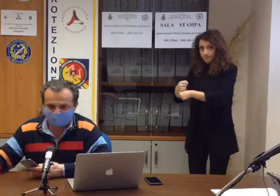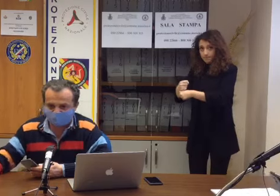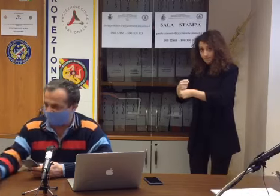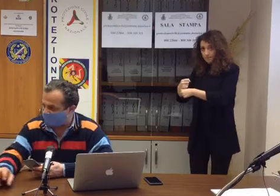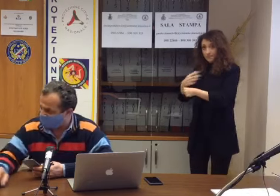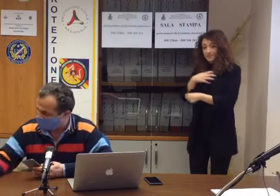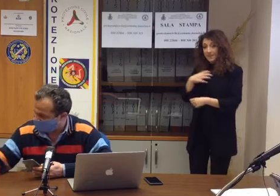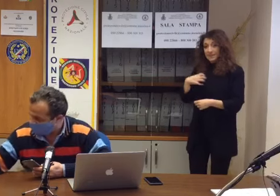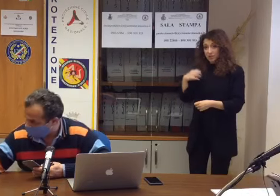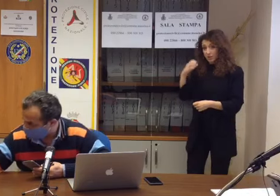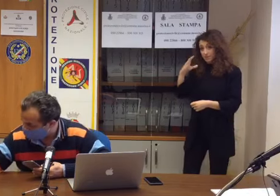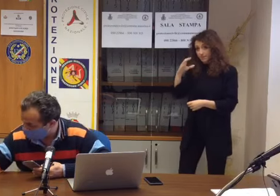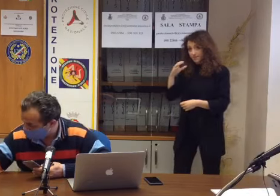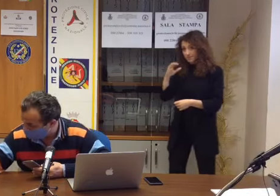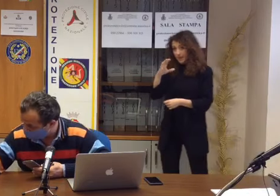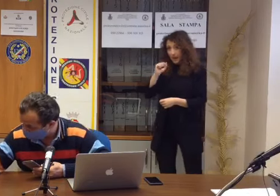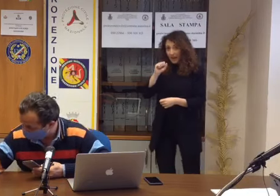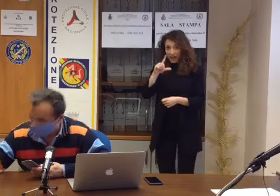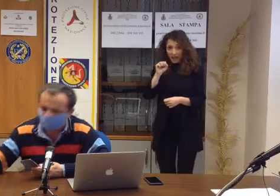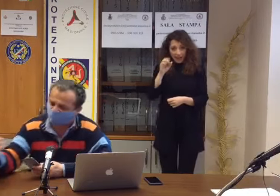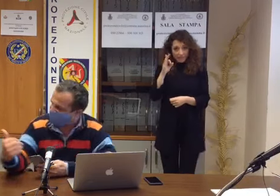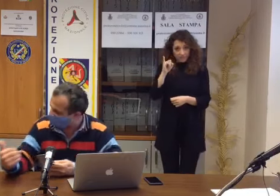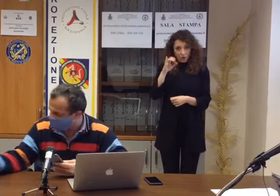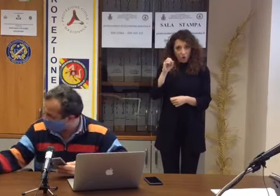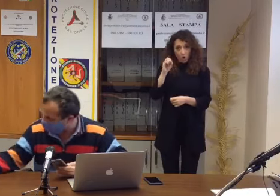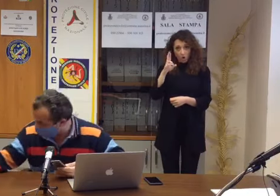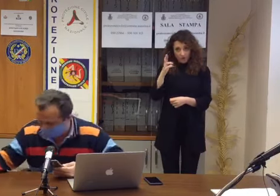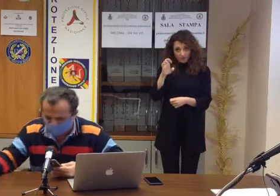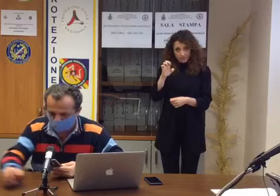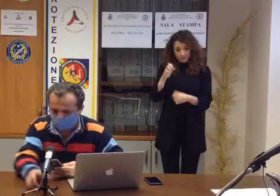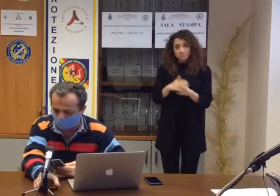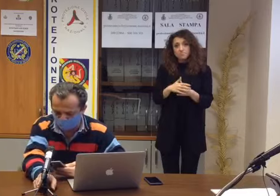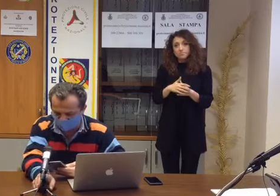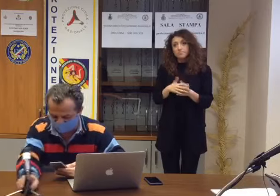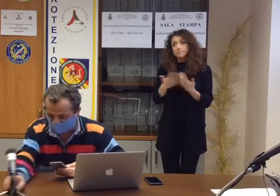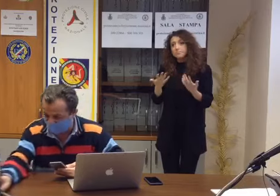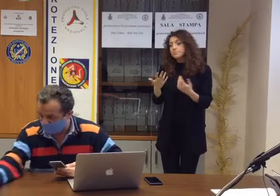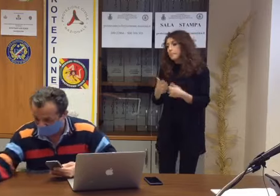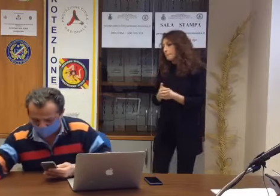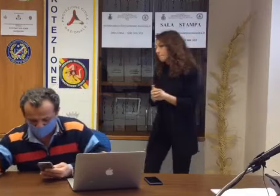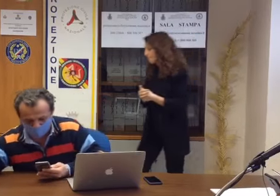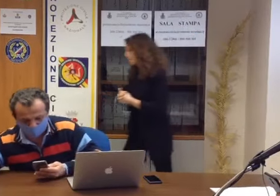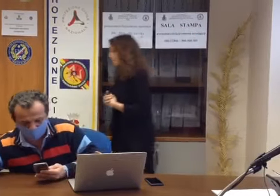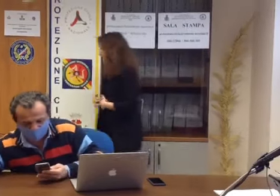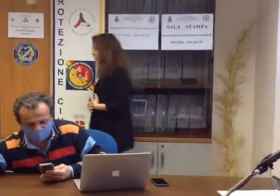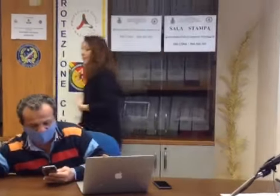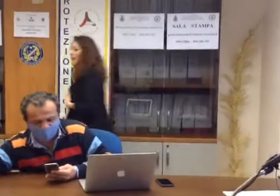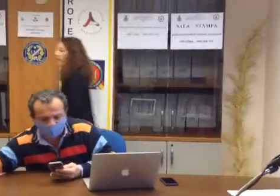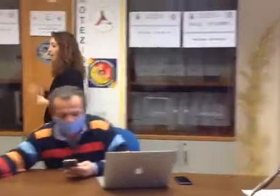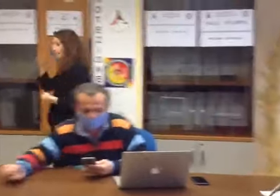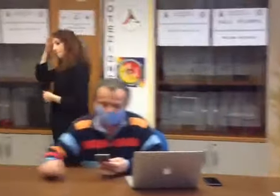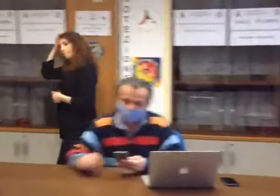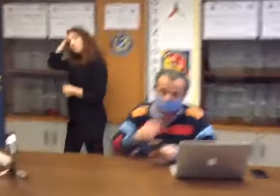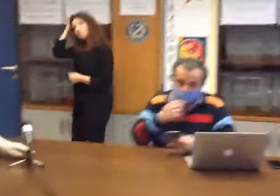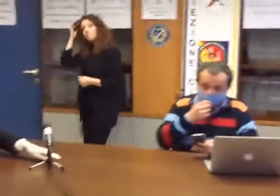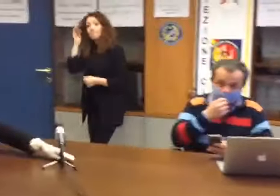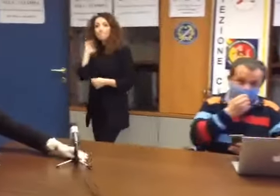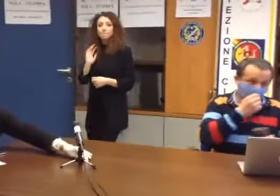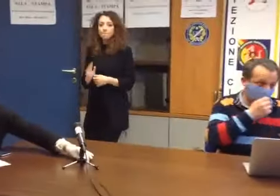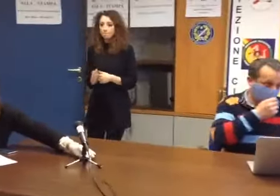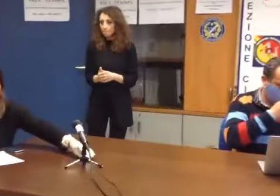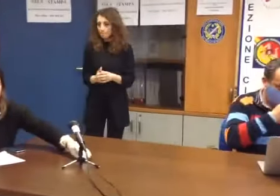che affronterà nel dettaglio altri casi specifici, integra tutto quello che ritiene opportuno sul mio intervento. Completerò